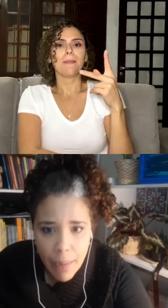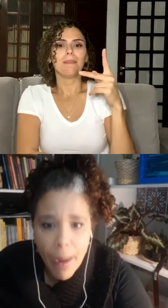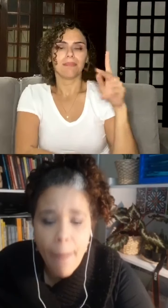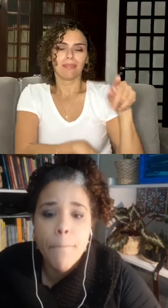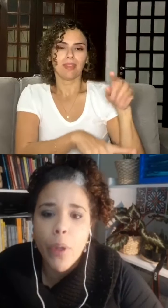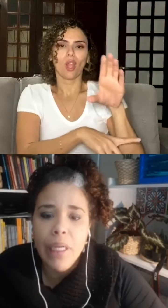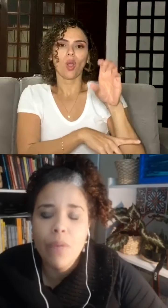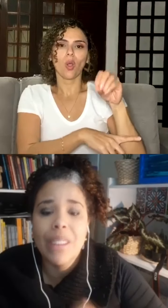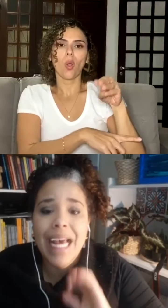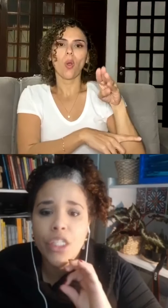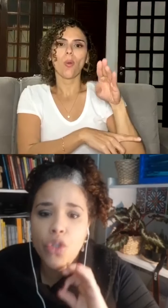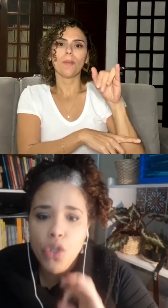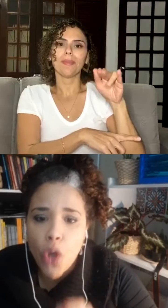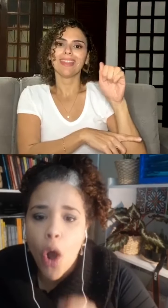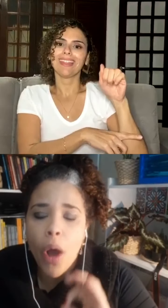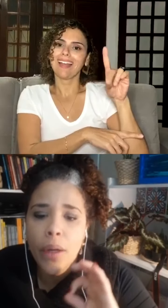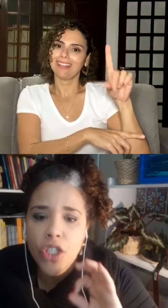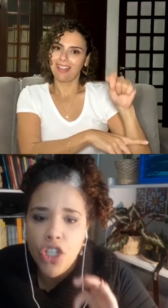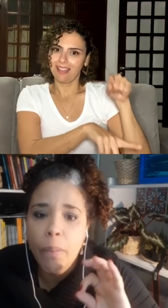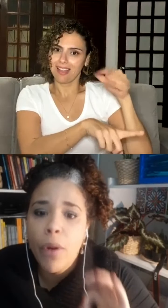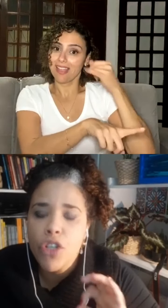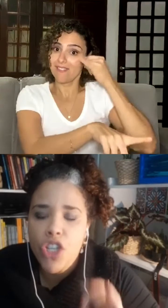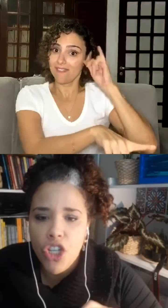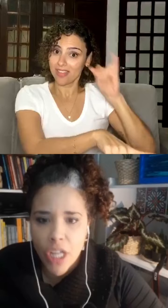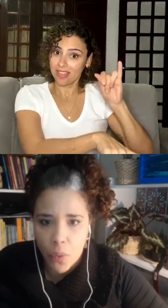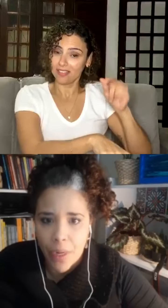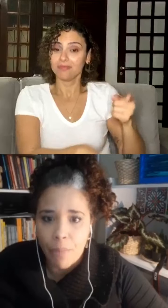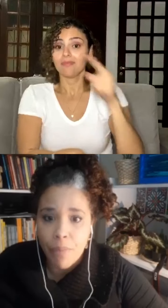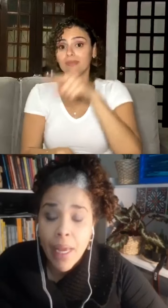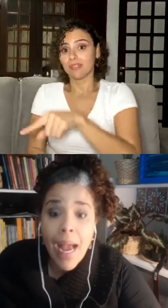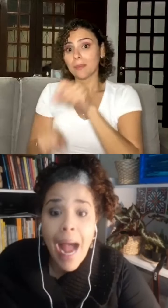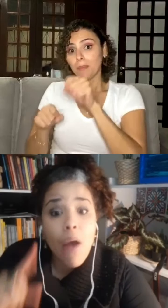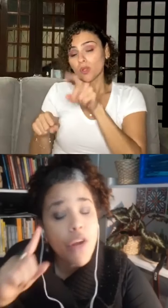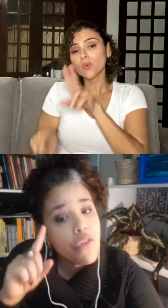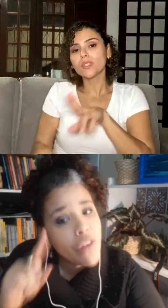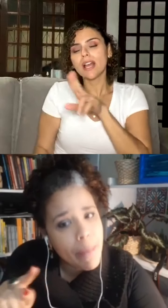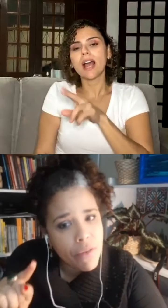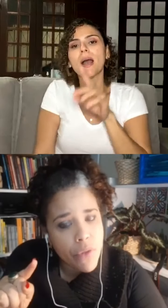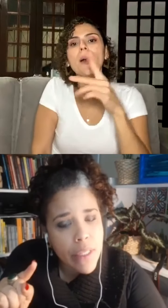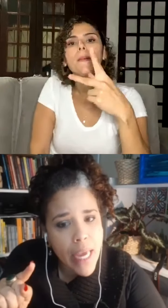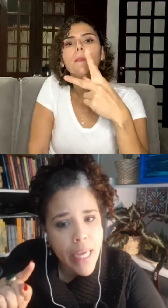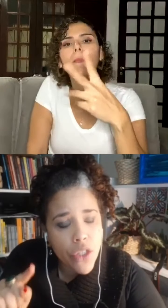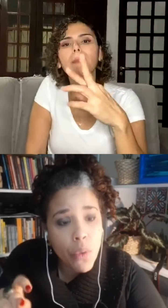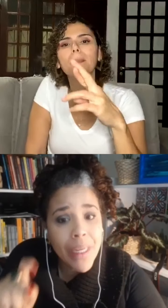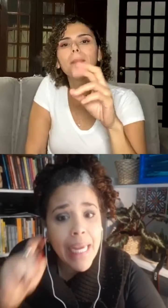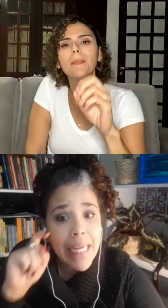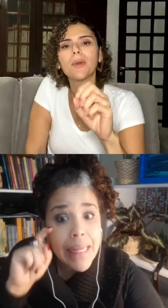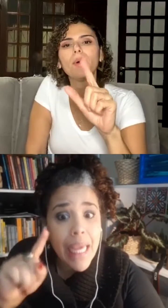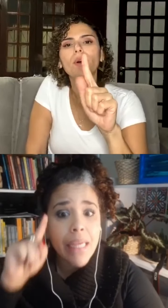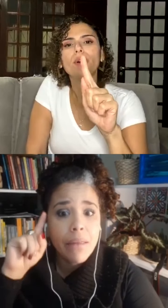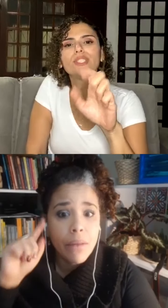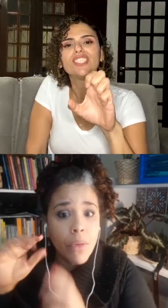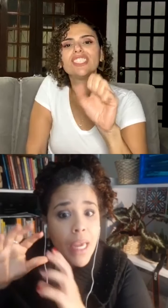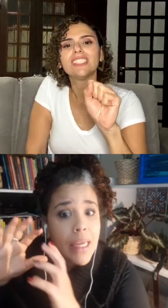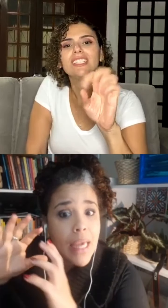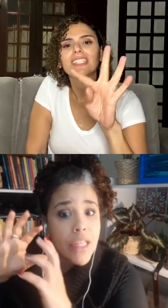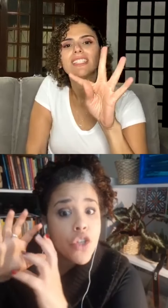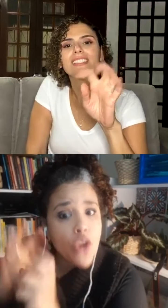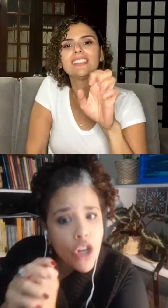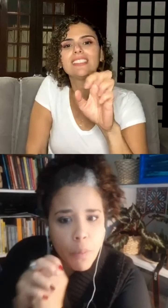problema podem usar só de progesterona. Agora eu vou falar para vocês o que